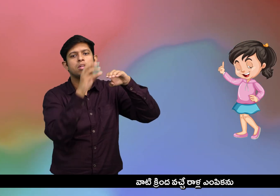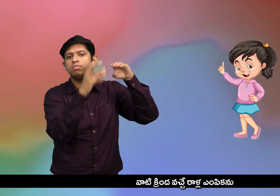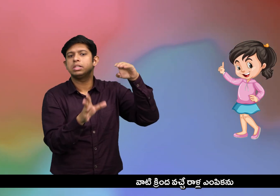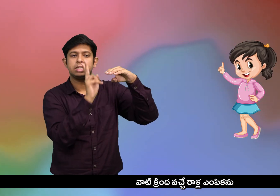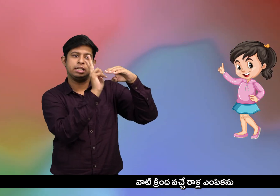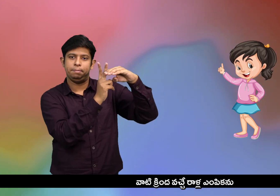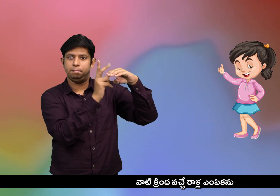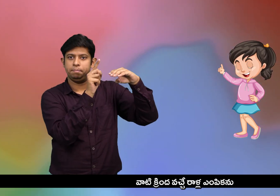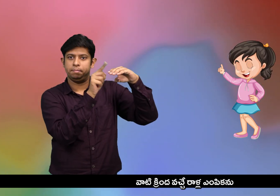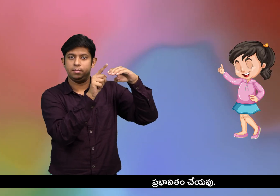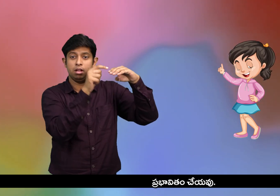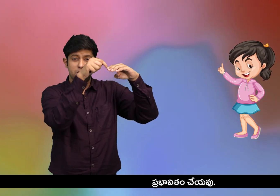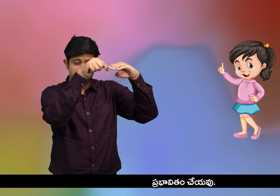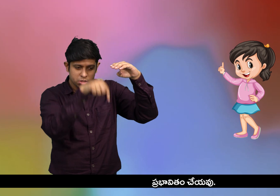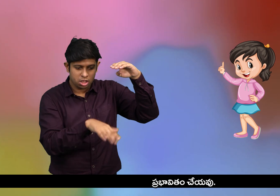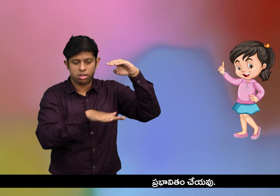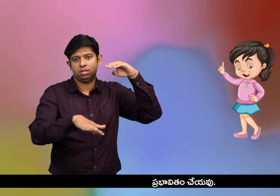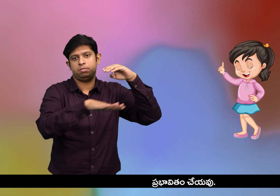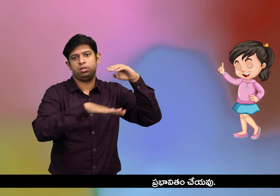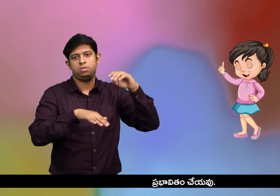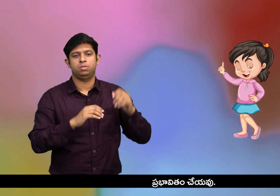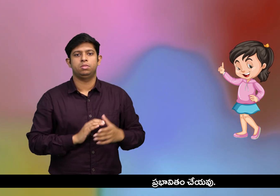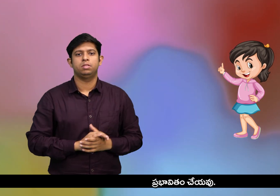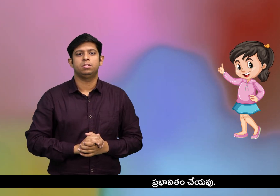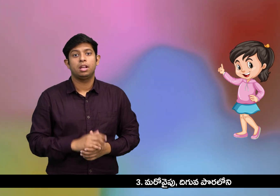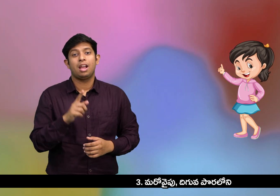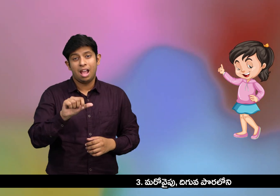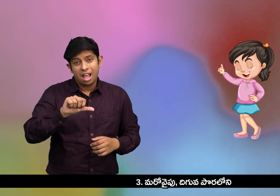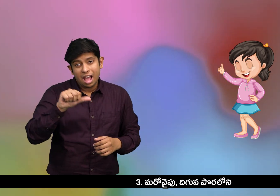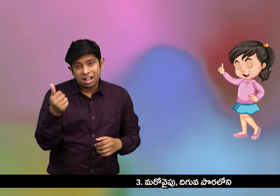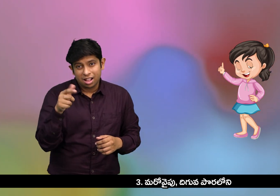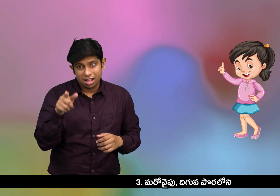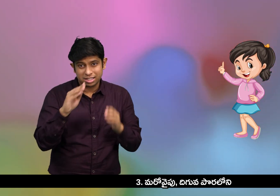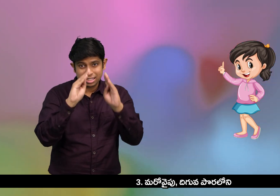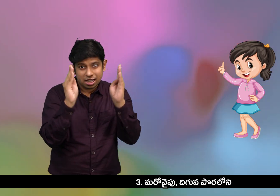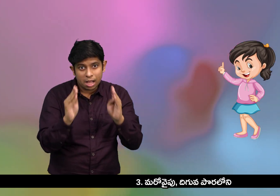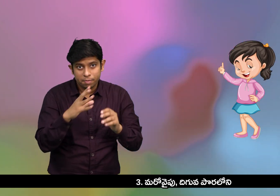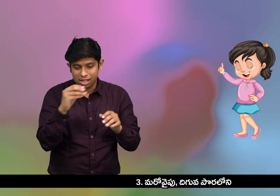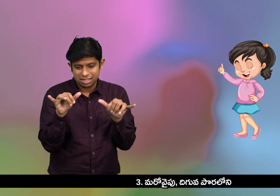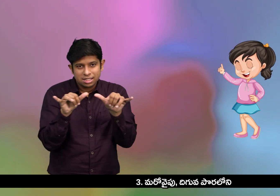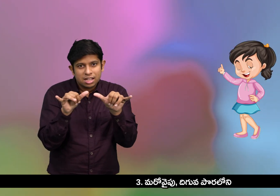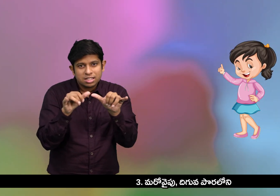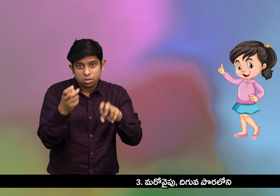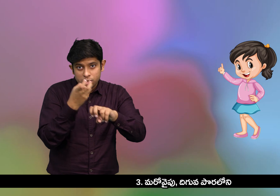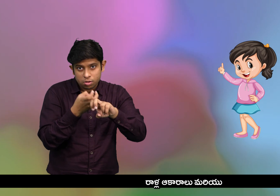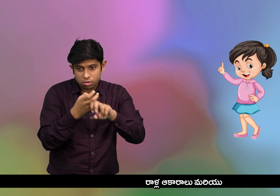ఎంపికను ప్రభావితం చెయ్యవు. మరోవైపు దిగువ పొరలోని